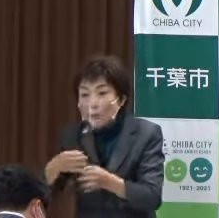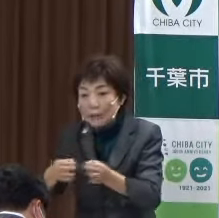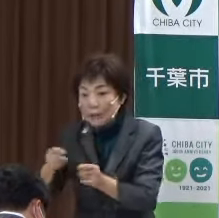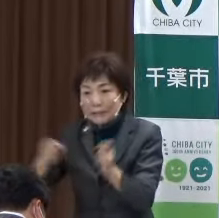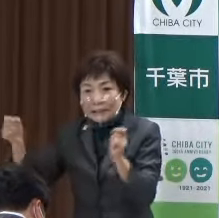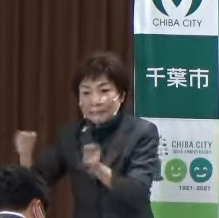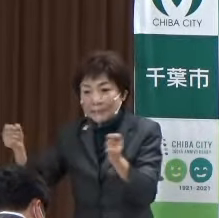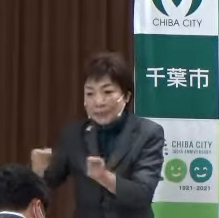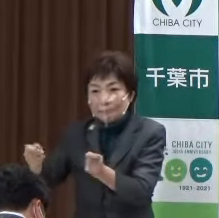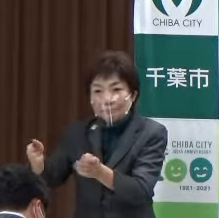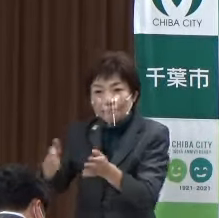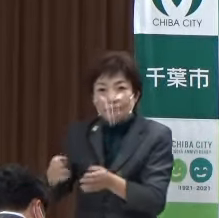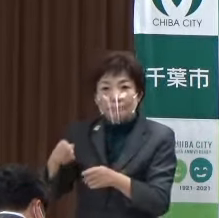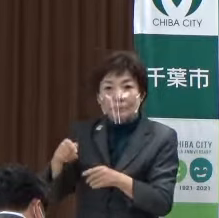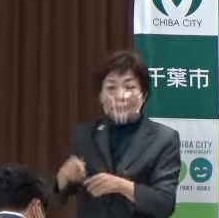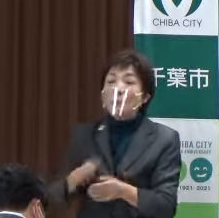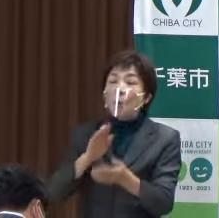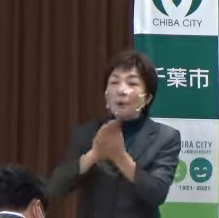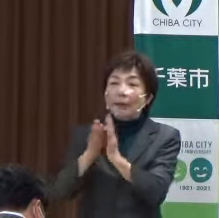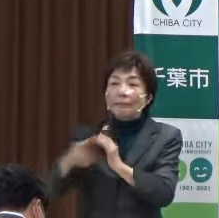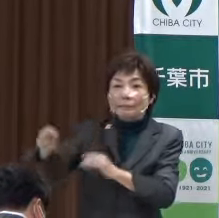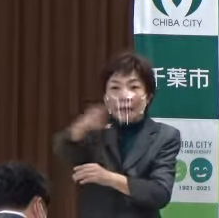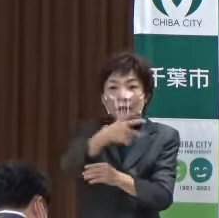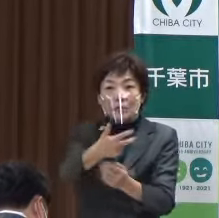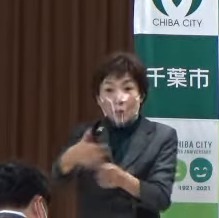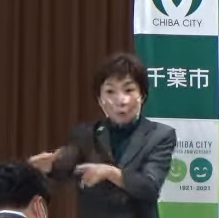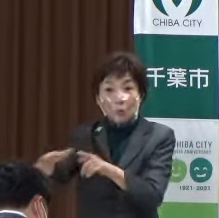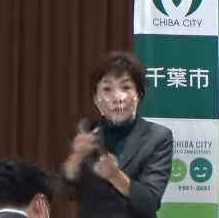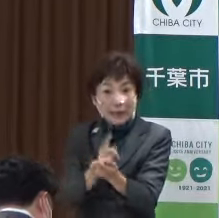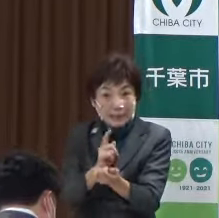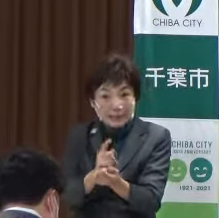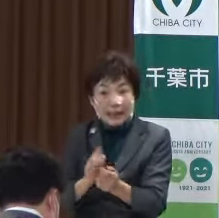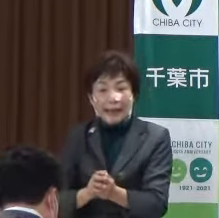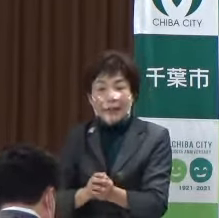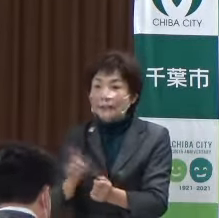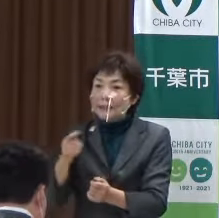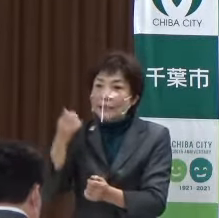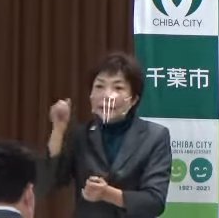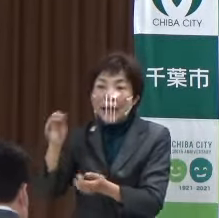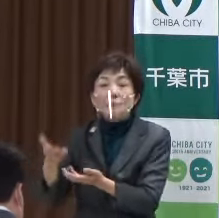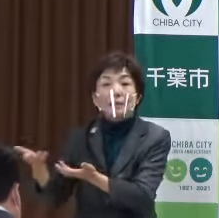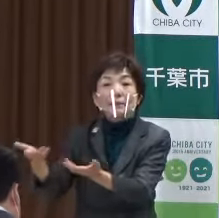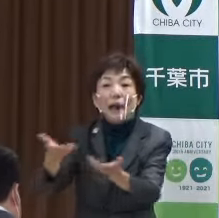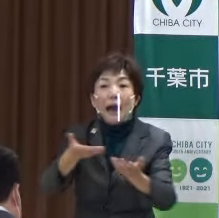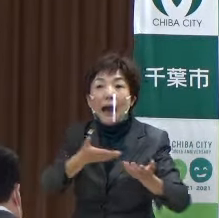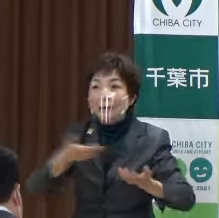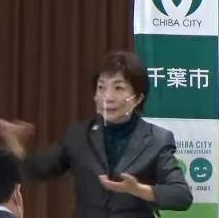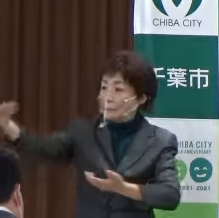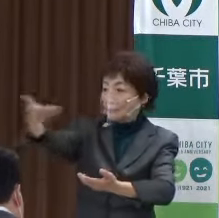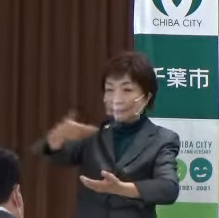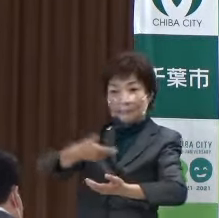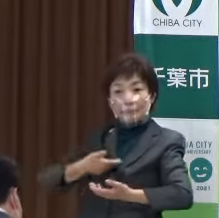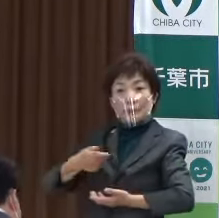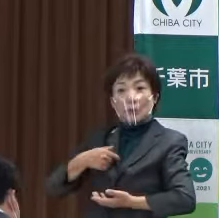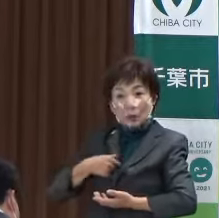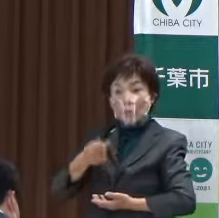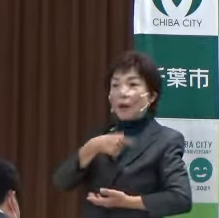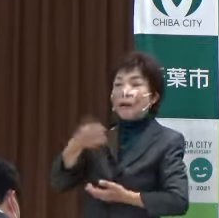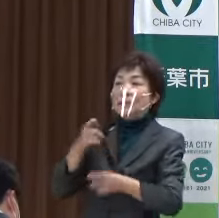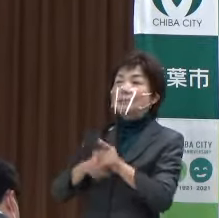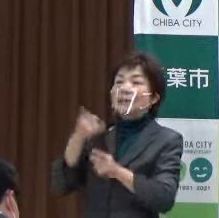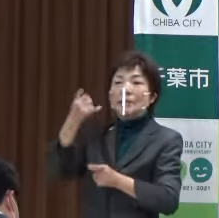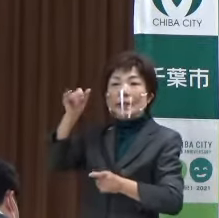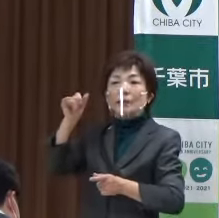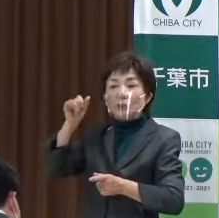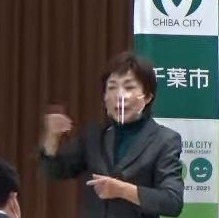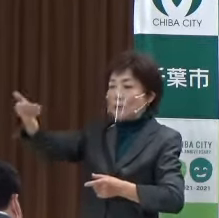していく中で、この県内市町村に対して、何か意見がありますかと紹介をいただいたときに、我々の千葉市